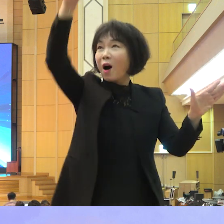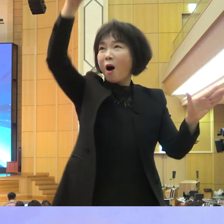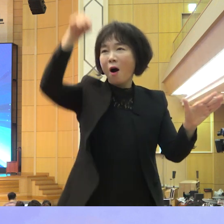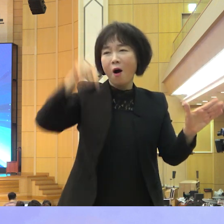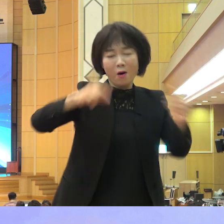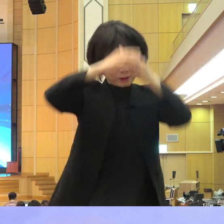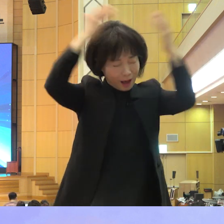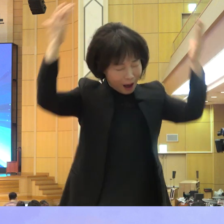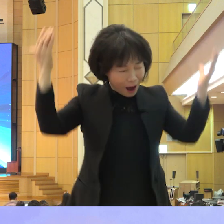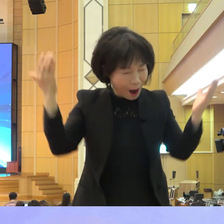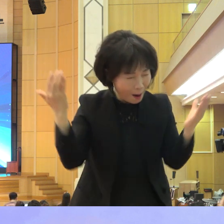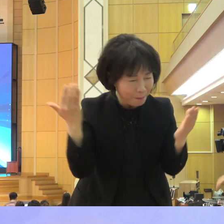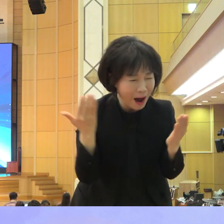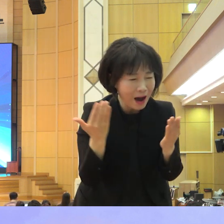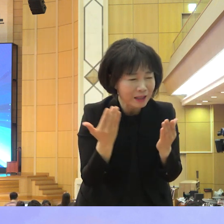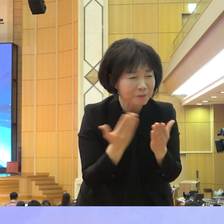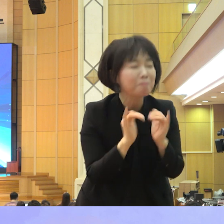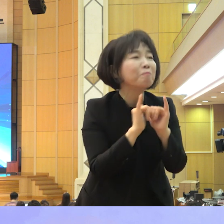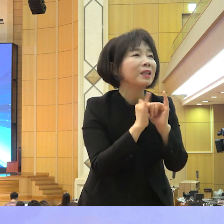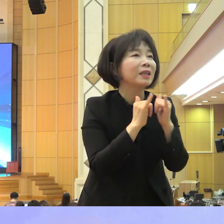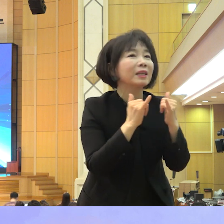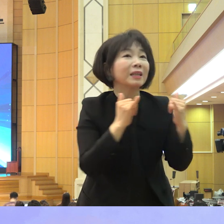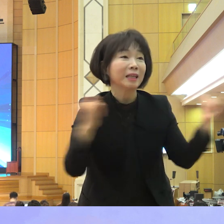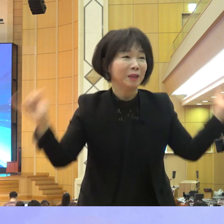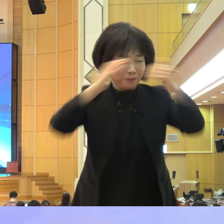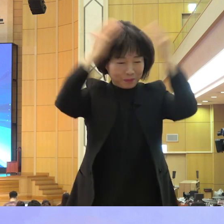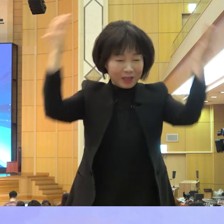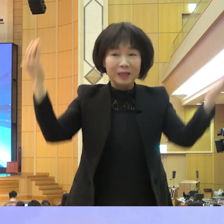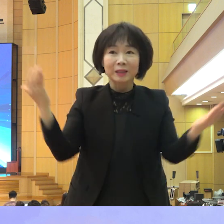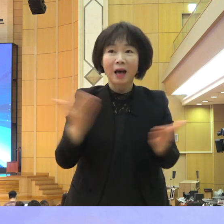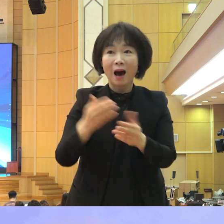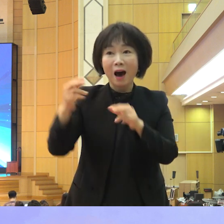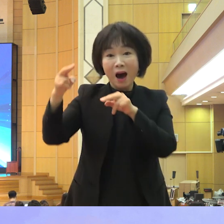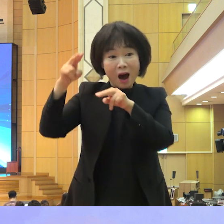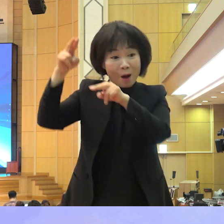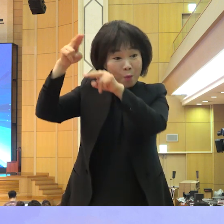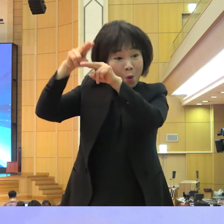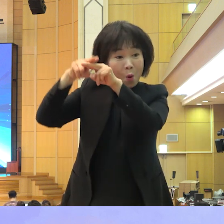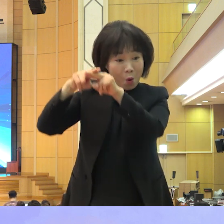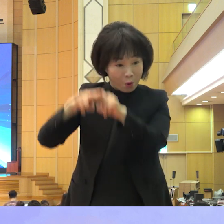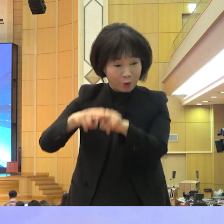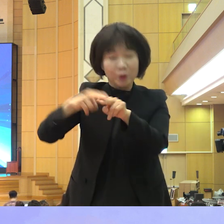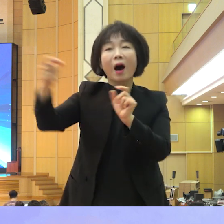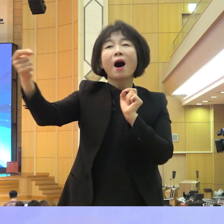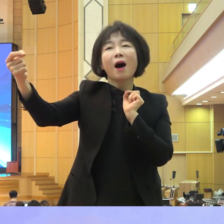이날에 천하 만민 다